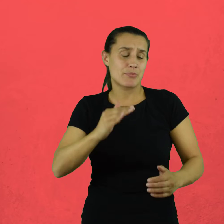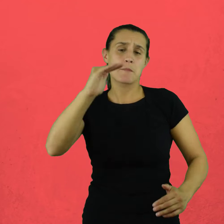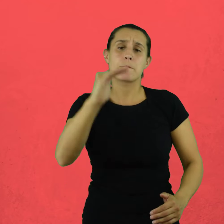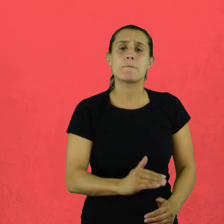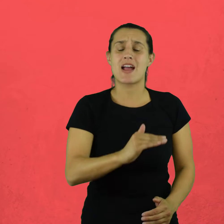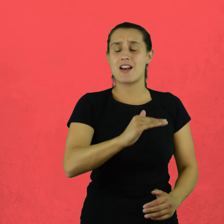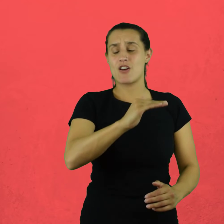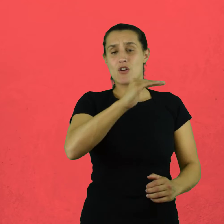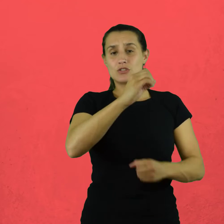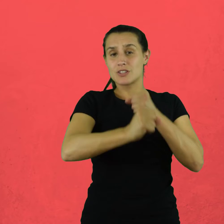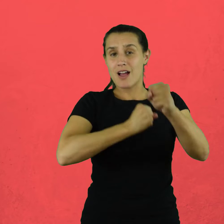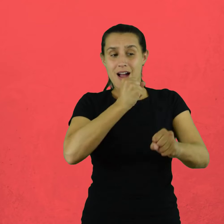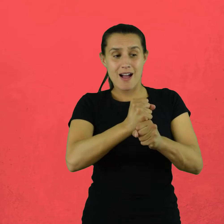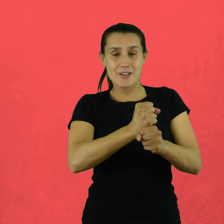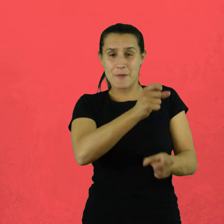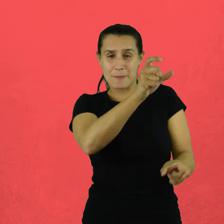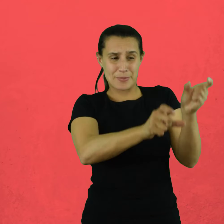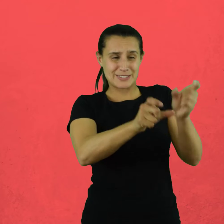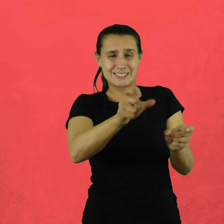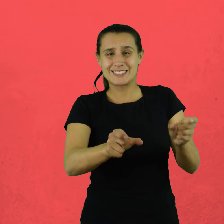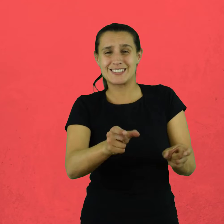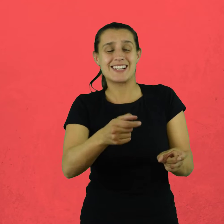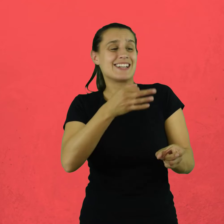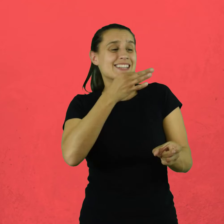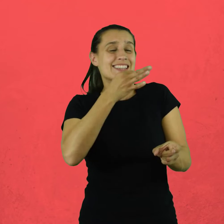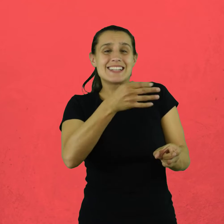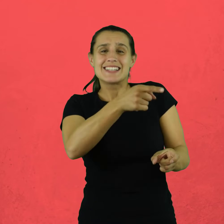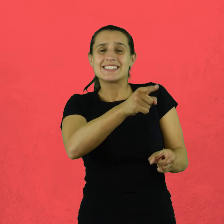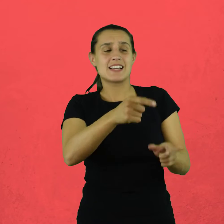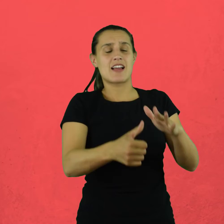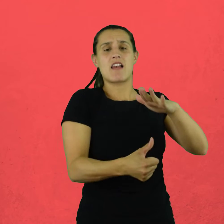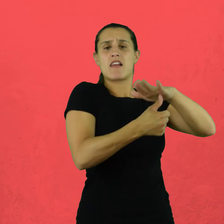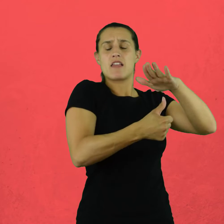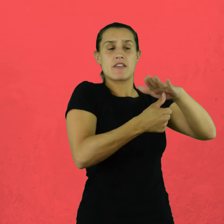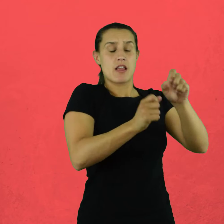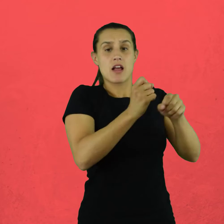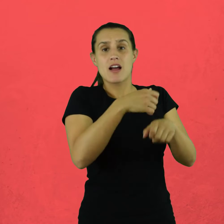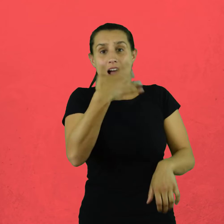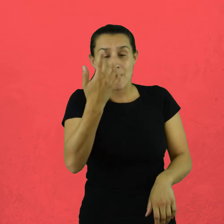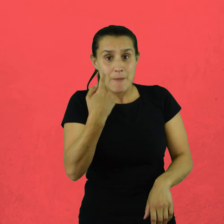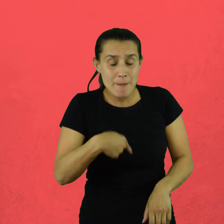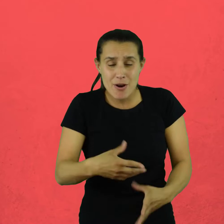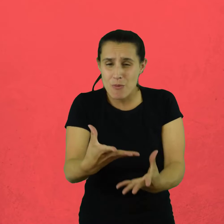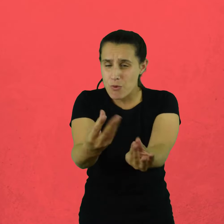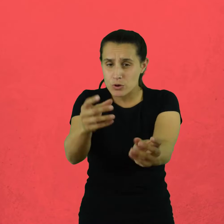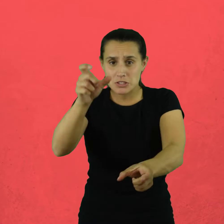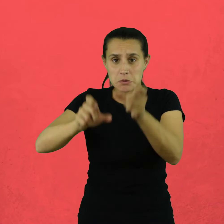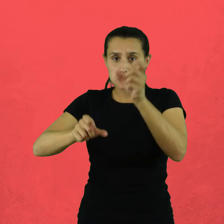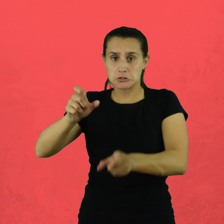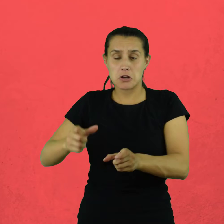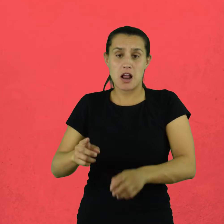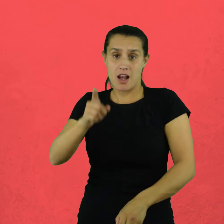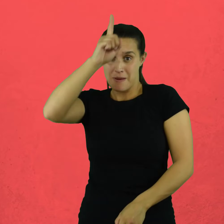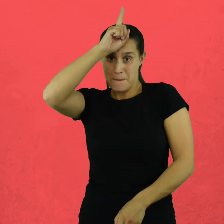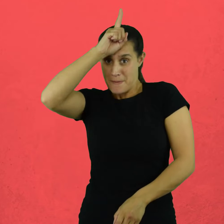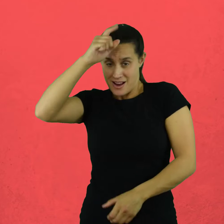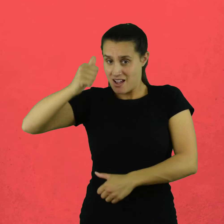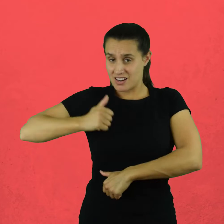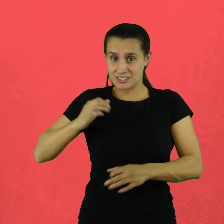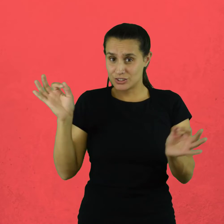de estos juicios fue el de reducir la culpa de las atrocidades nazis a la acción de un pequeño grupo de líderes monstruosos, cuando la verdad es que